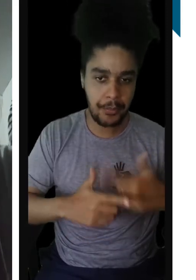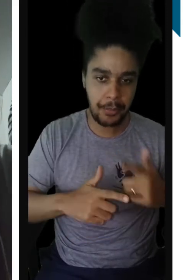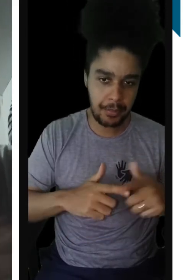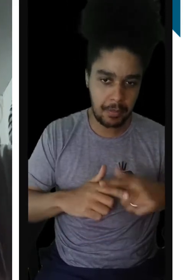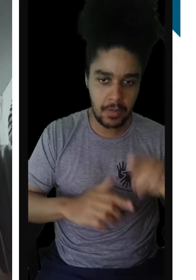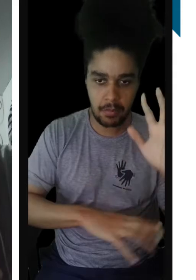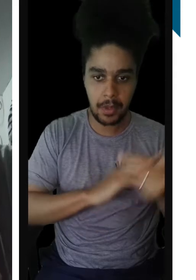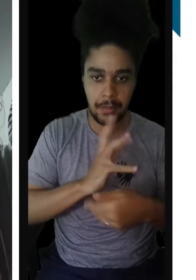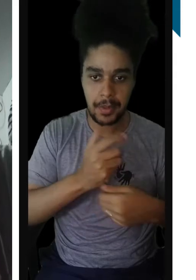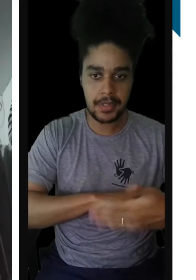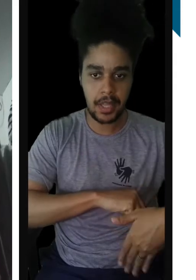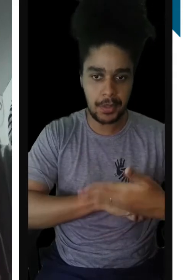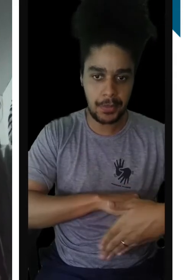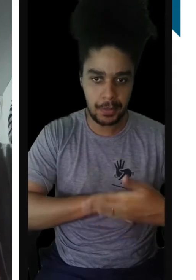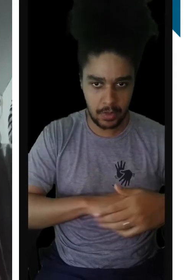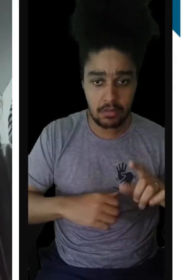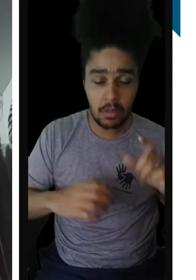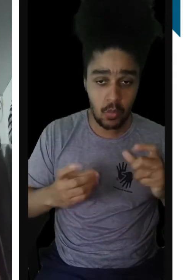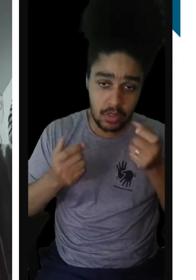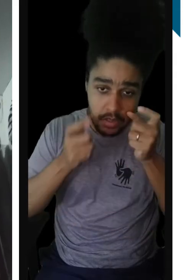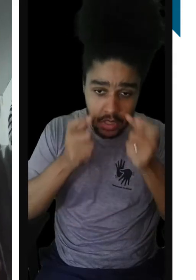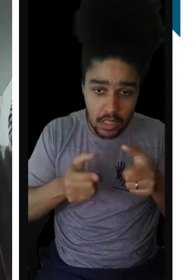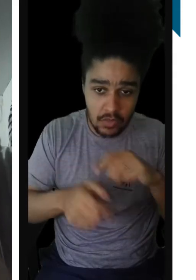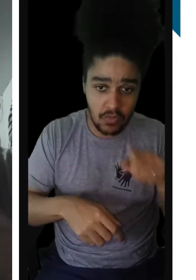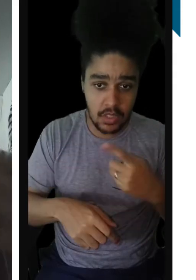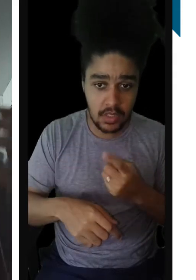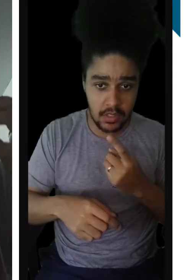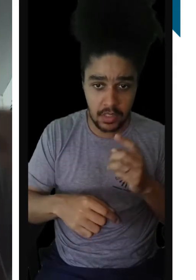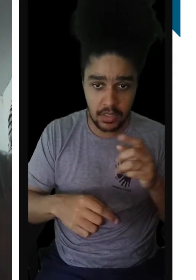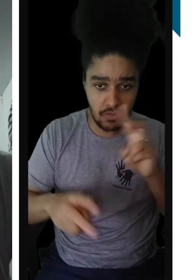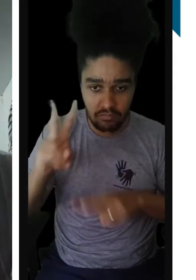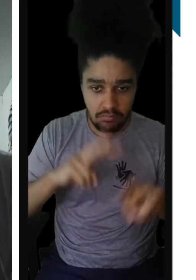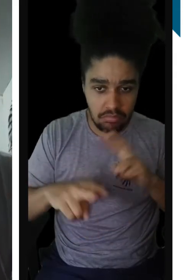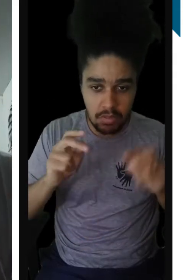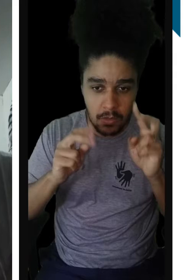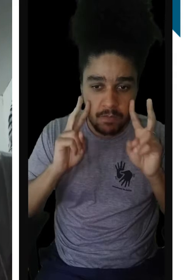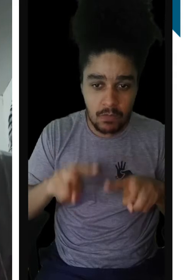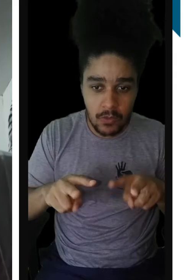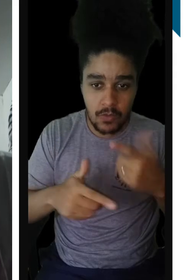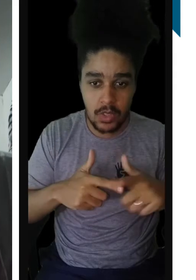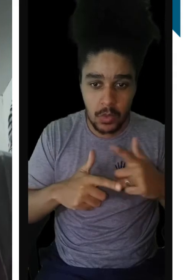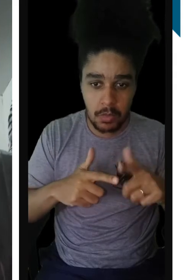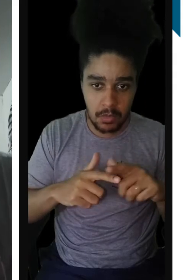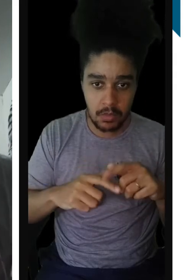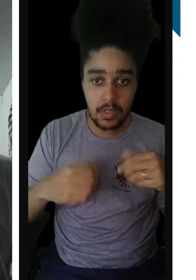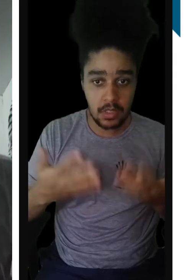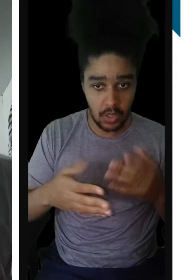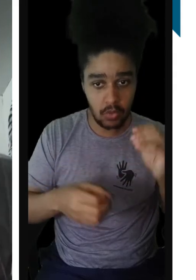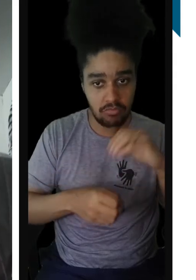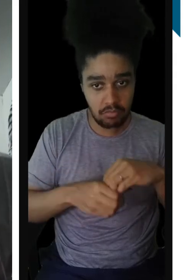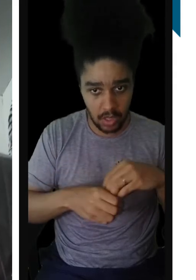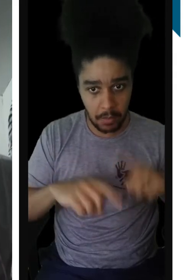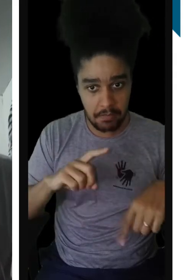Problemas ambientais urbanos, melhor dizendo. E é muito interessante que você também visualize o problema. Então, lá